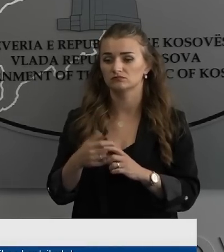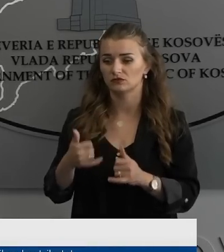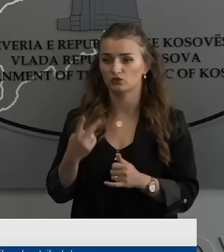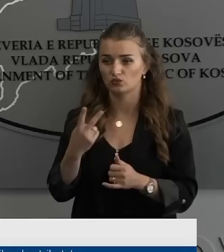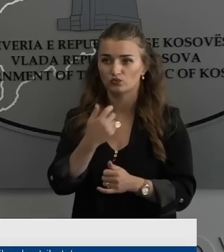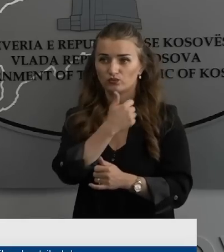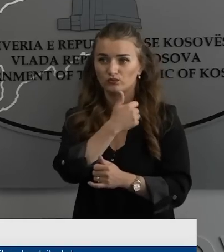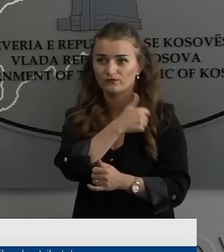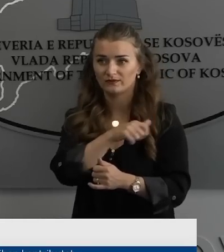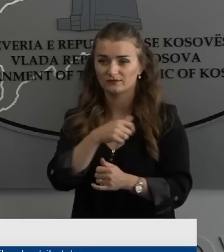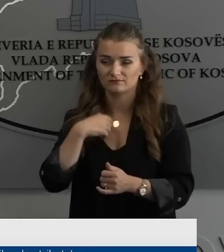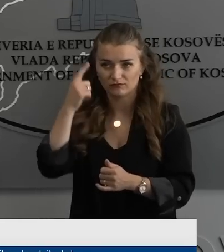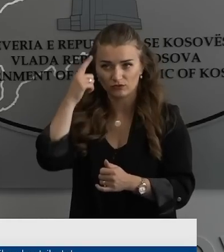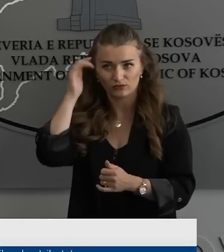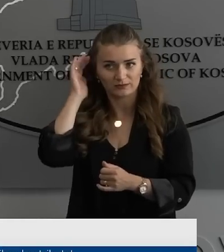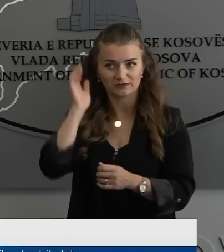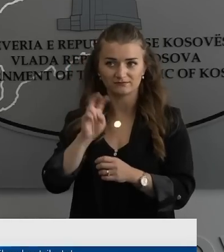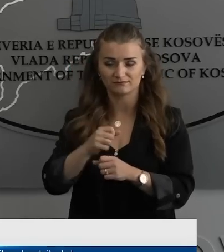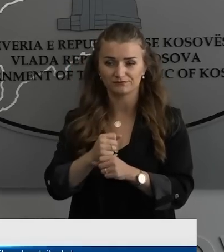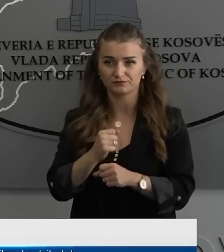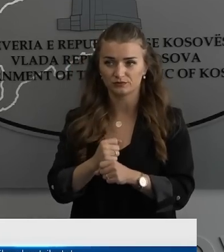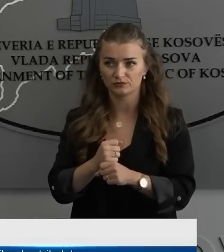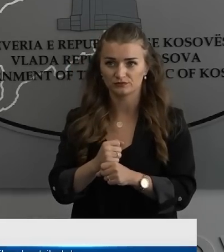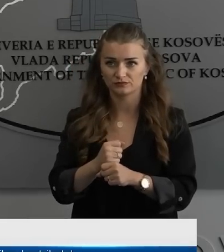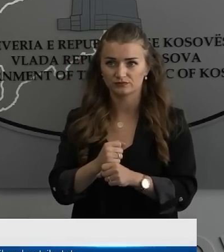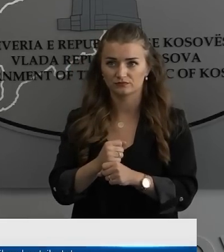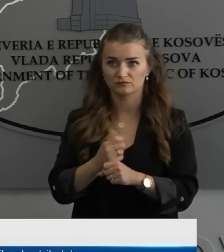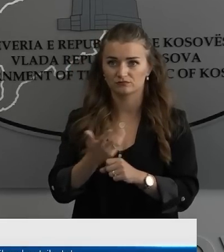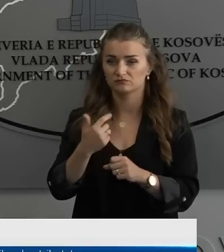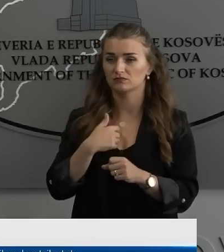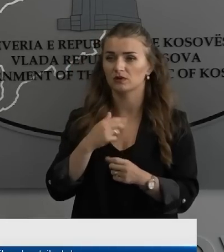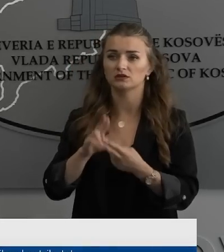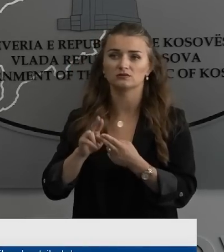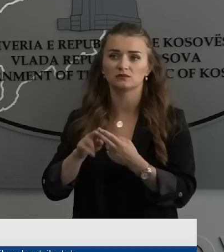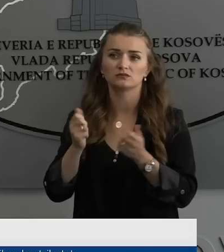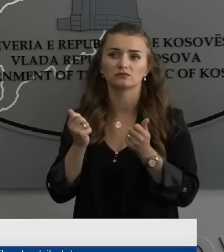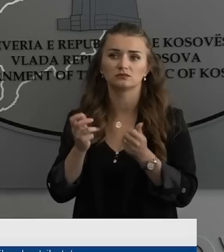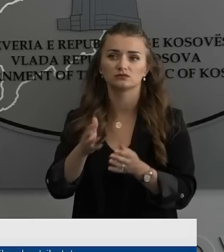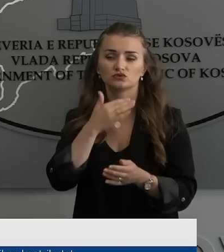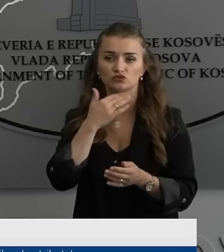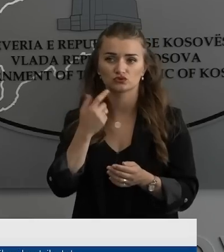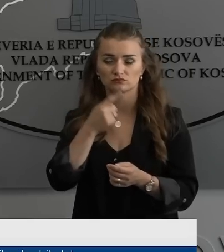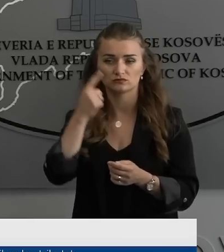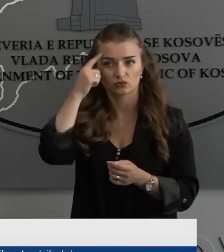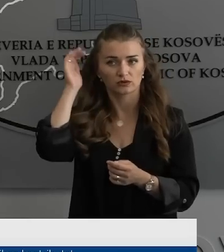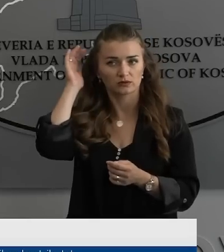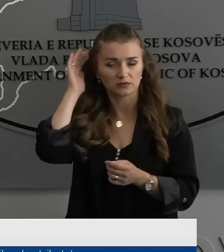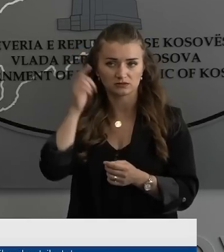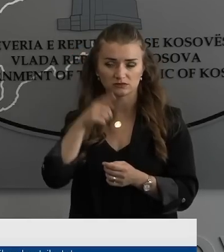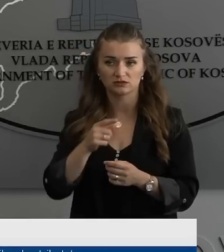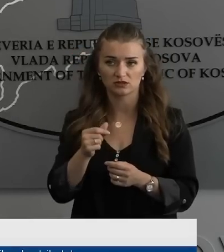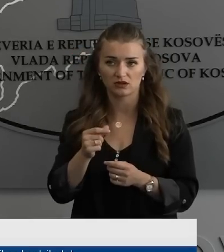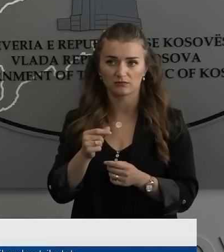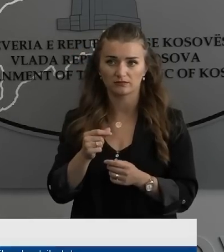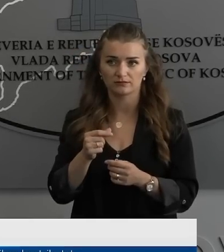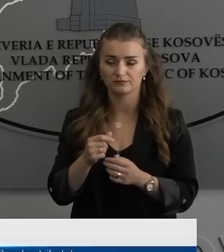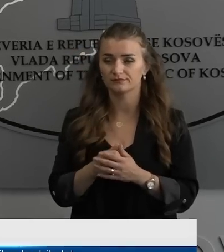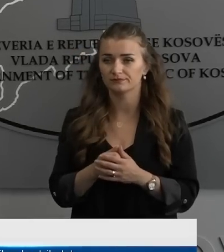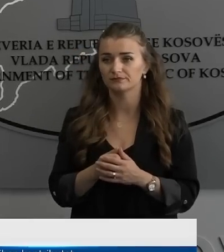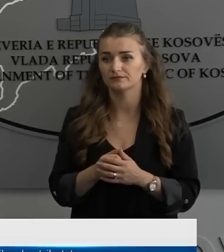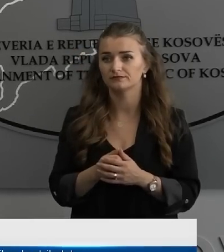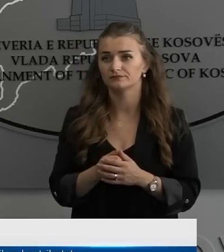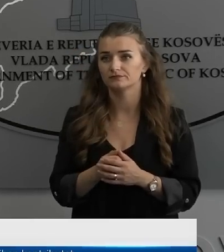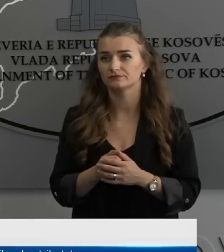viteve që jemi në qeverisje, i kam një dyzin takimesh me kryeministrin Rama. Nuk lëngon raporti